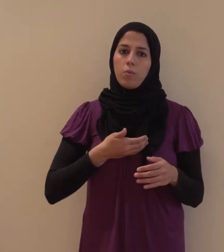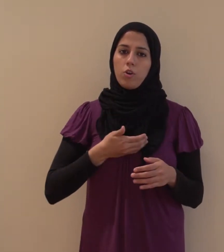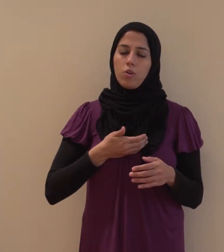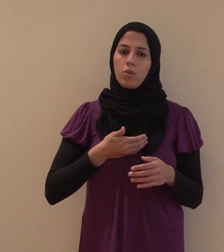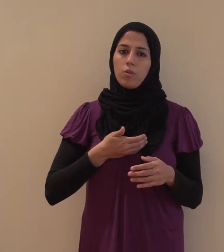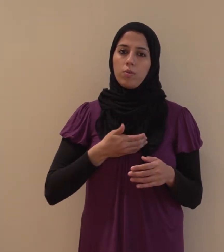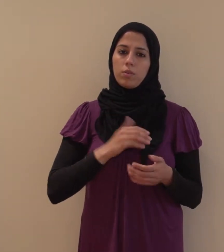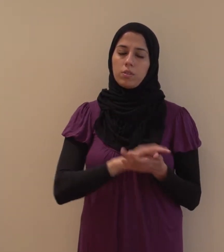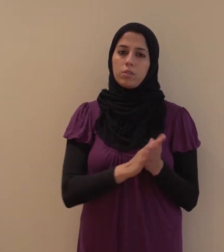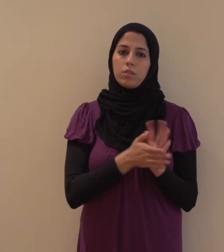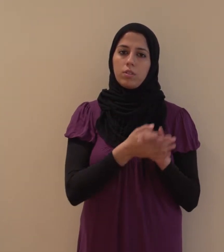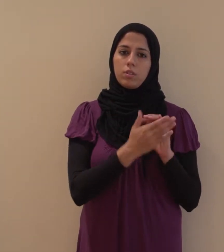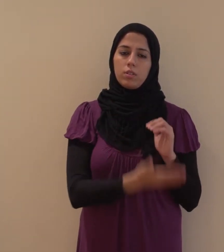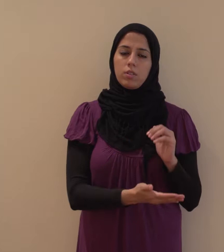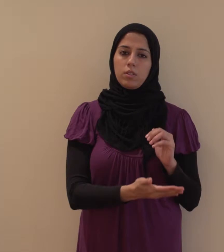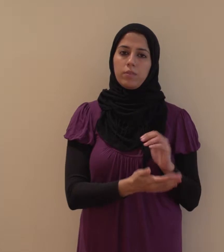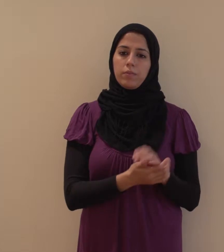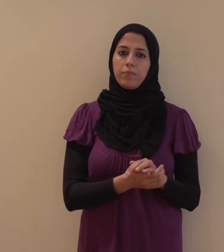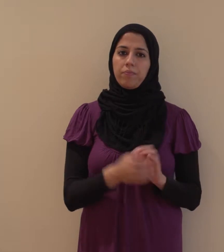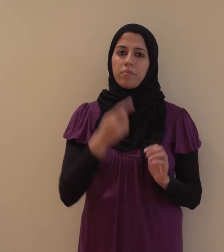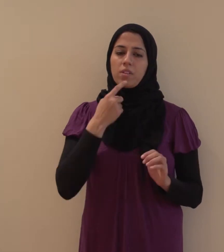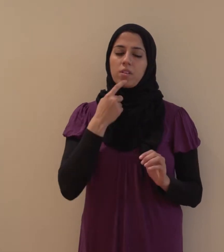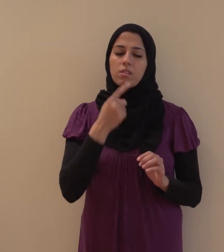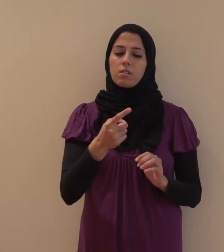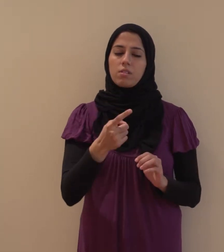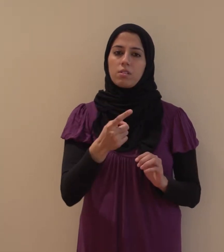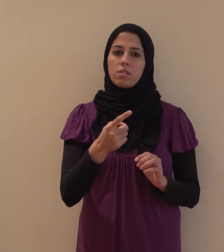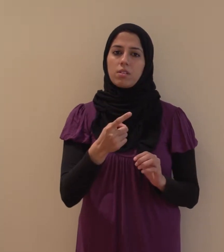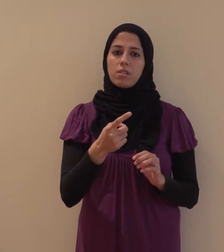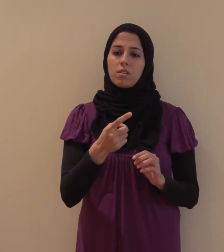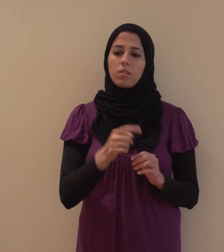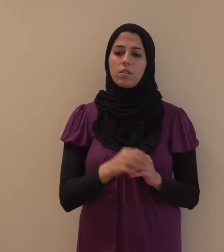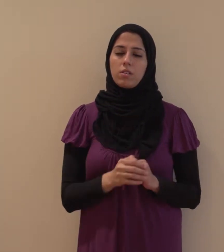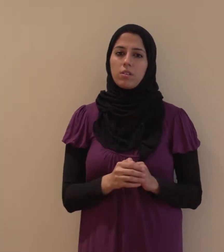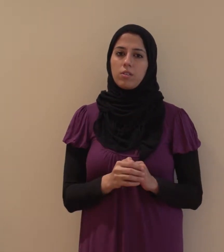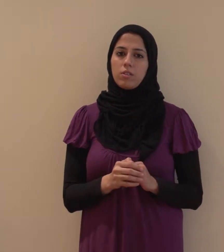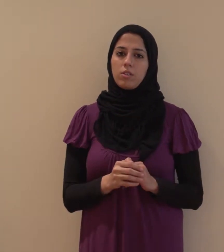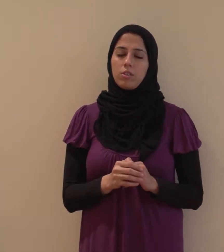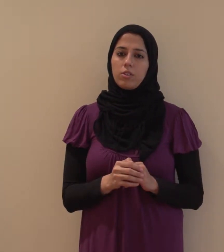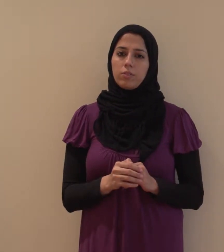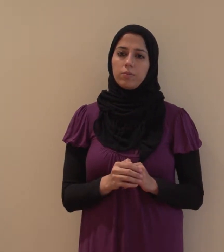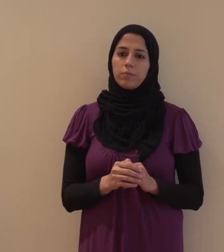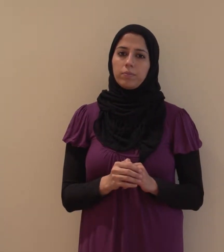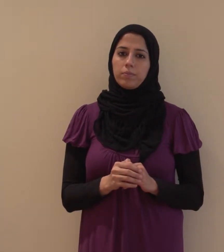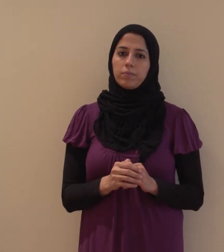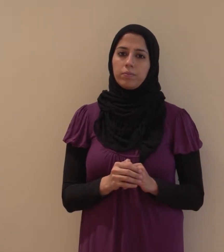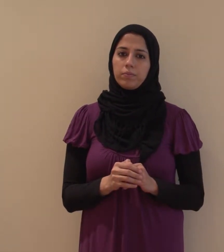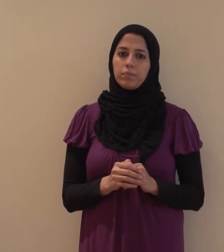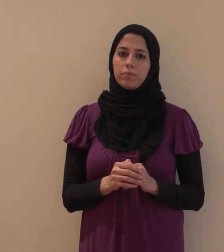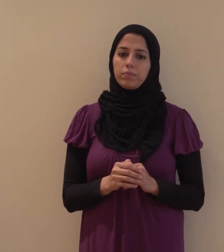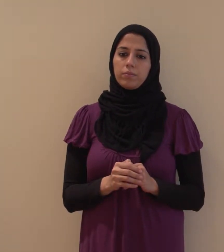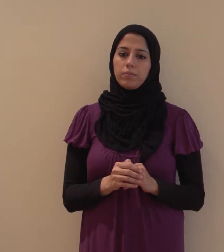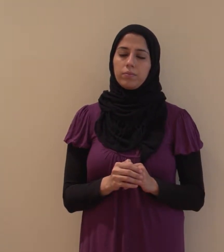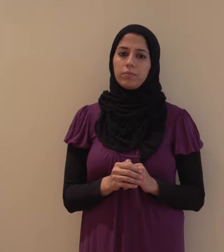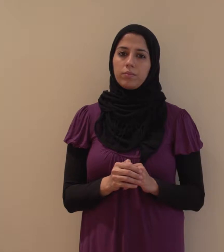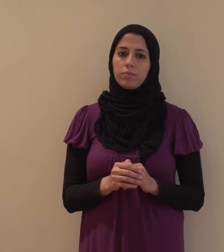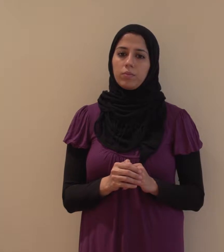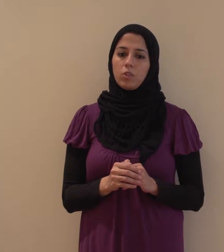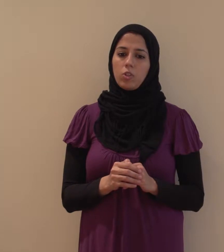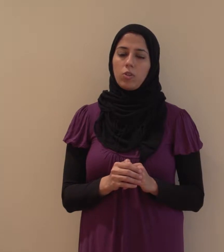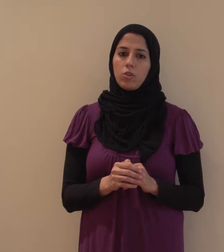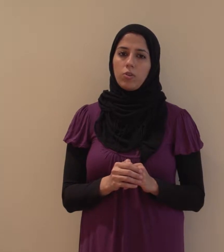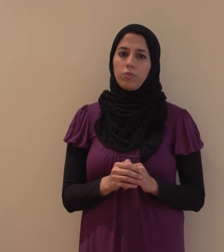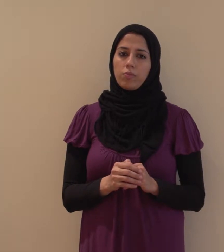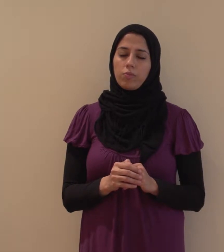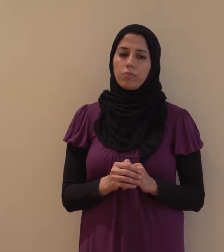death, الَّذِي تَفِرُّونَ مِنْهُ, that you are fleeing away from that, فَإِنَّهُ مُلَاقِيكُمْ, surely it is going to meet you,